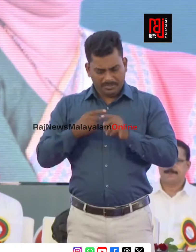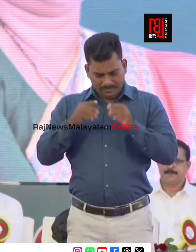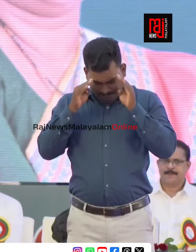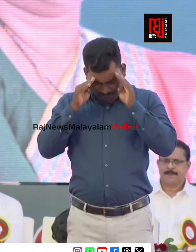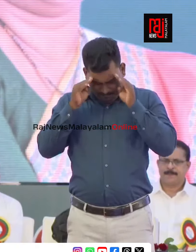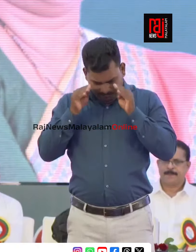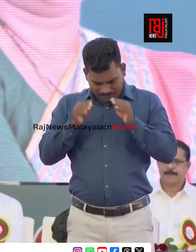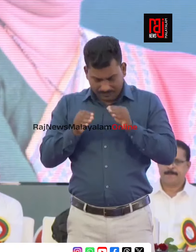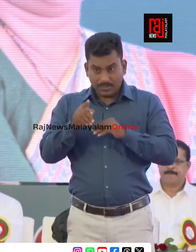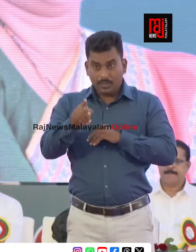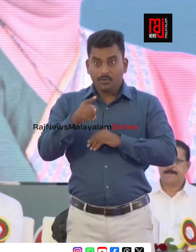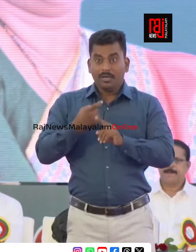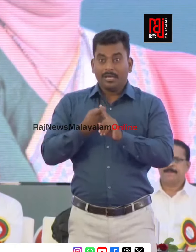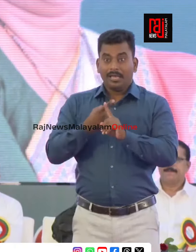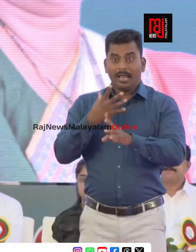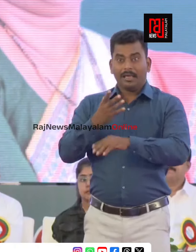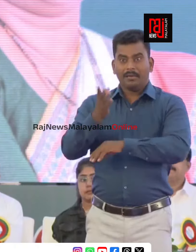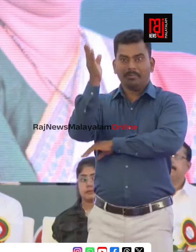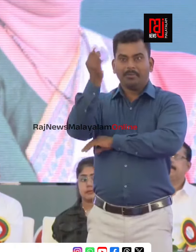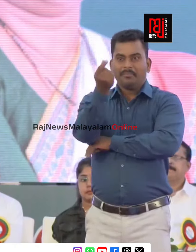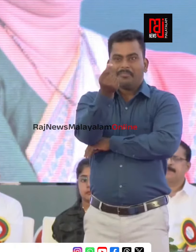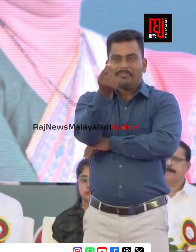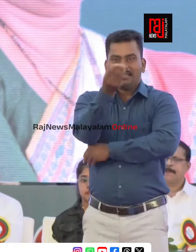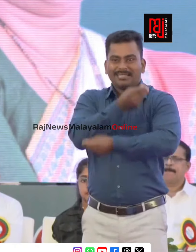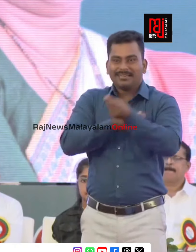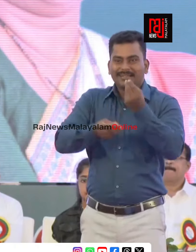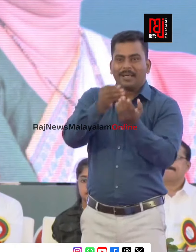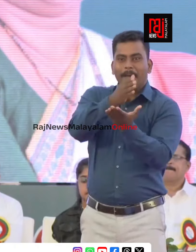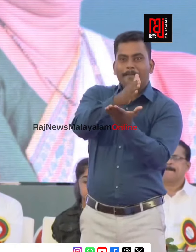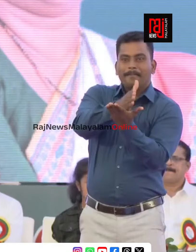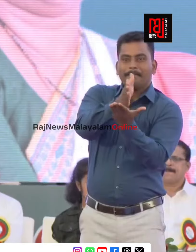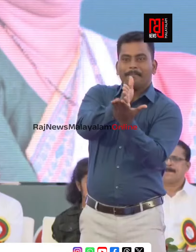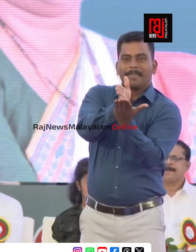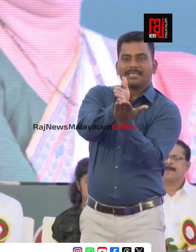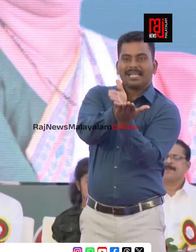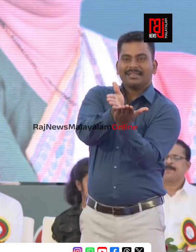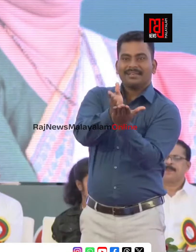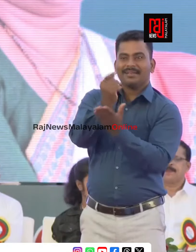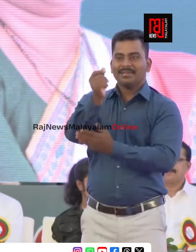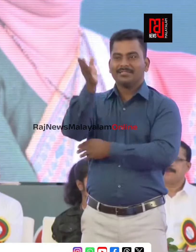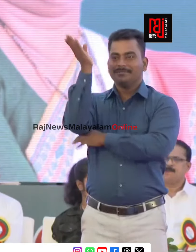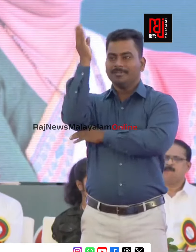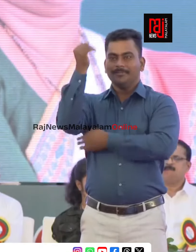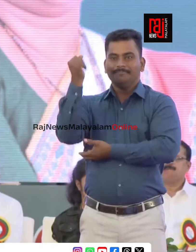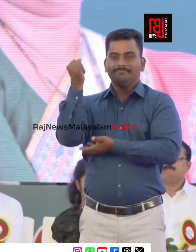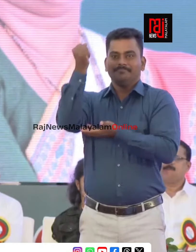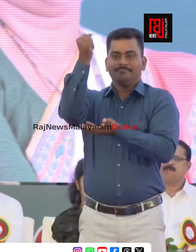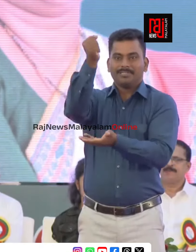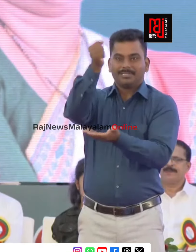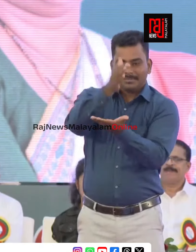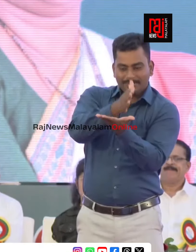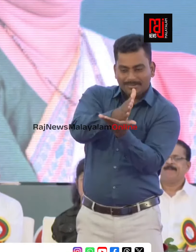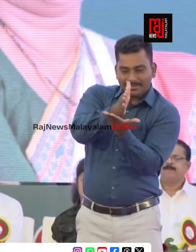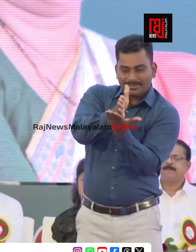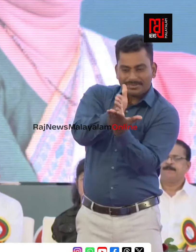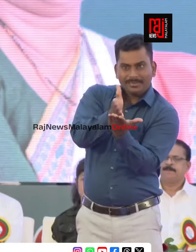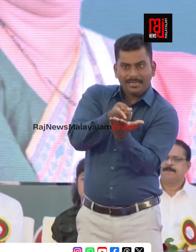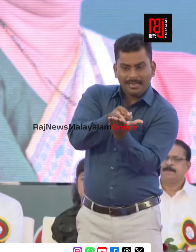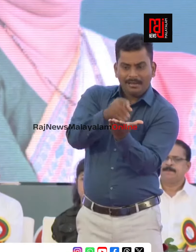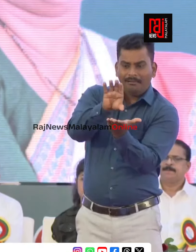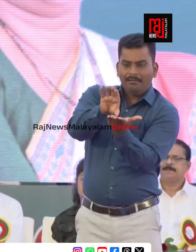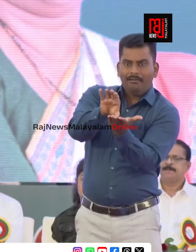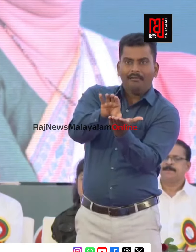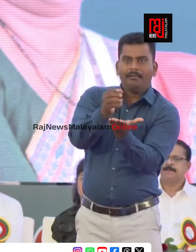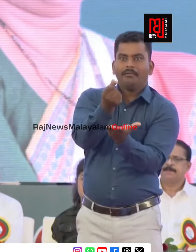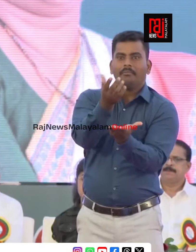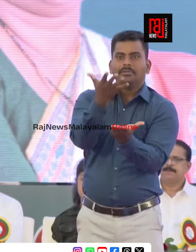ഇത്തവണത്തെ സംസ്ഥാന ബജറ്റിൽ കൂടുതൽ വ്യക്തമാണ്. ബാരിയർ ഫ്രീ കേരള പദ്ധതിക്ക്